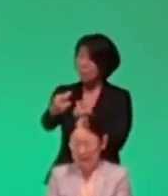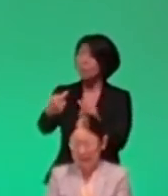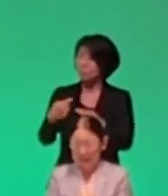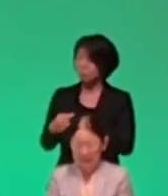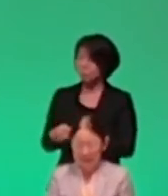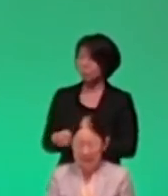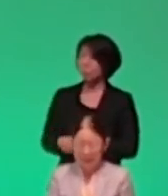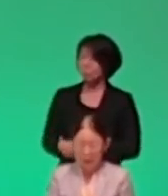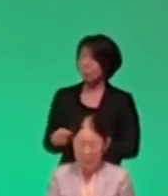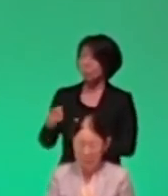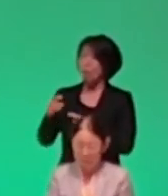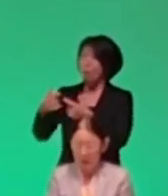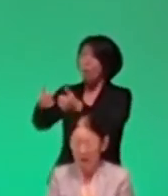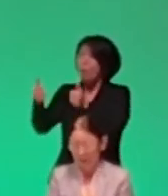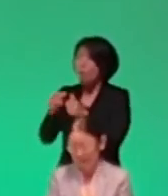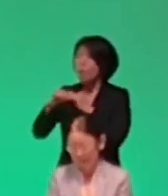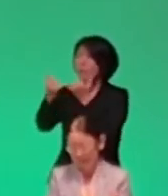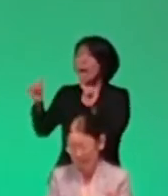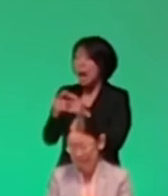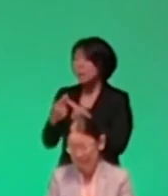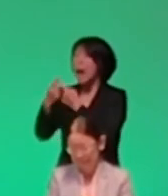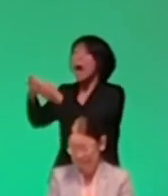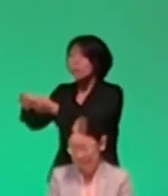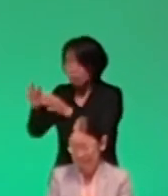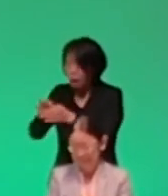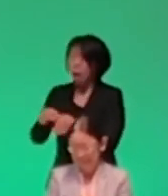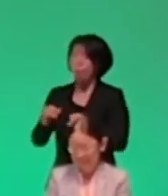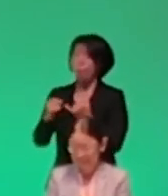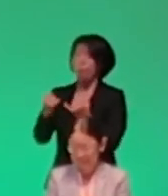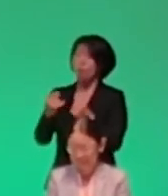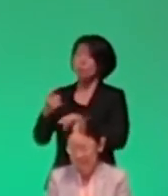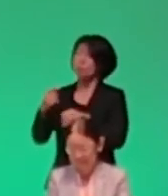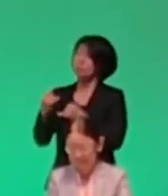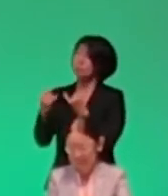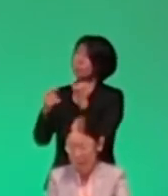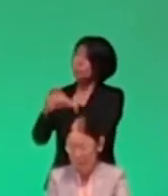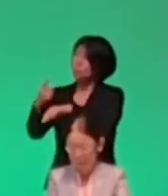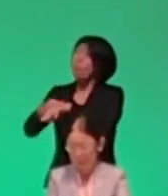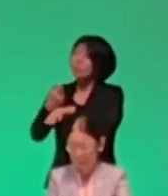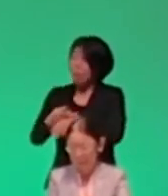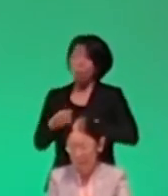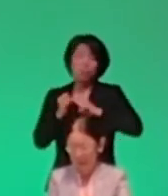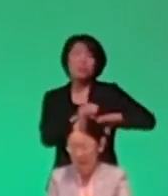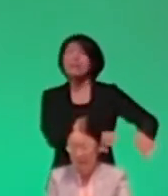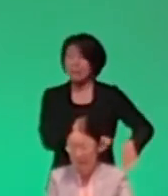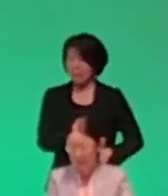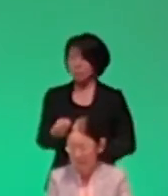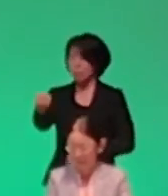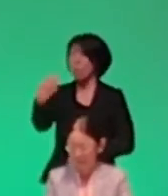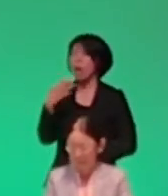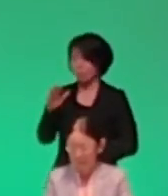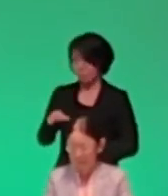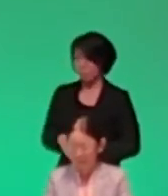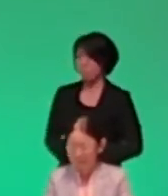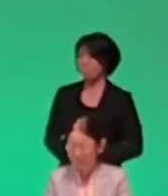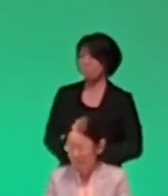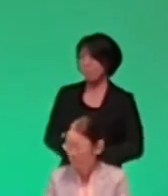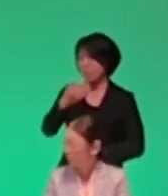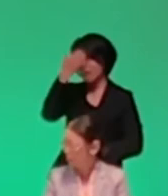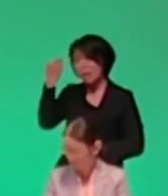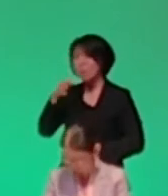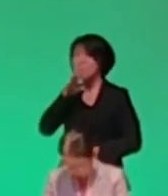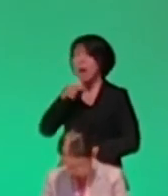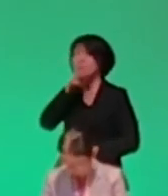ったんだから女捨てなさいって言うんですよ。でやっぱり結果として女捨てちゃって40、50ぐらいまでやっと50